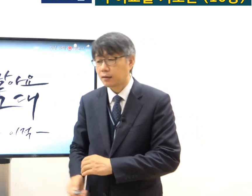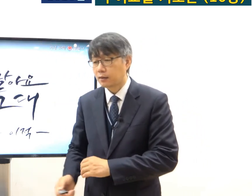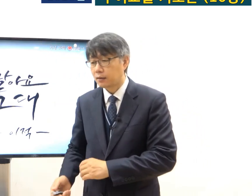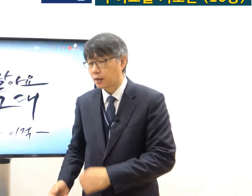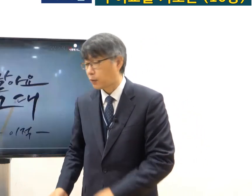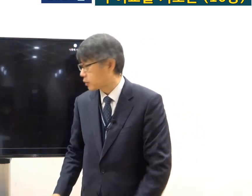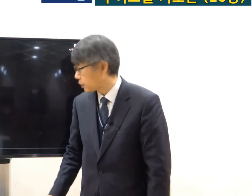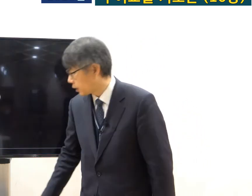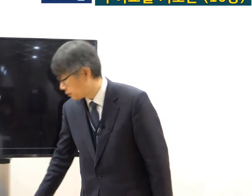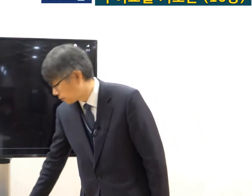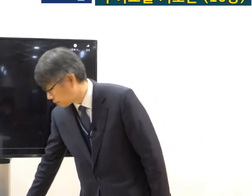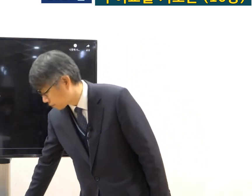해보겠습니다.